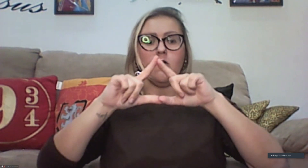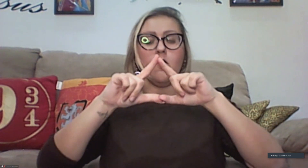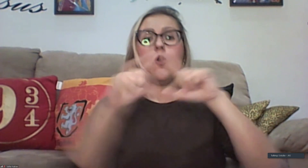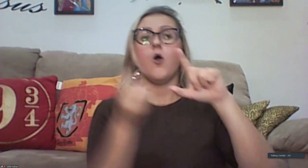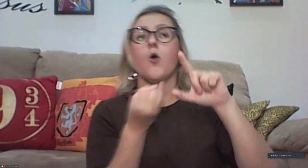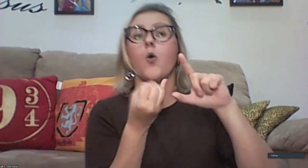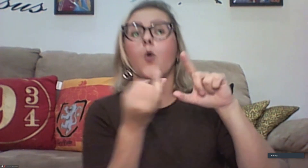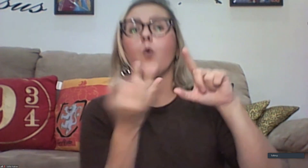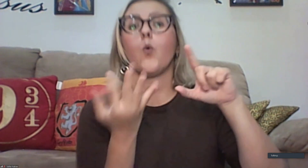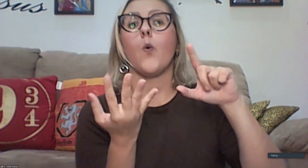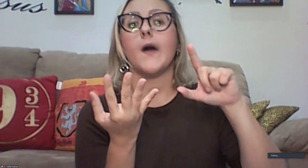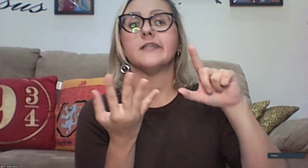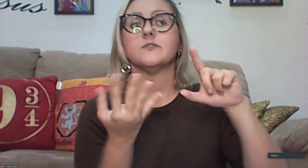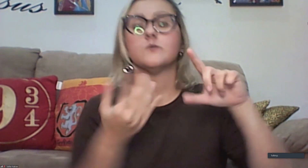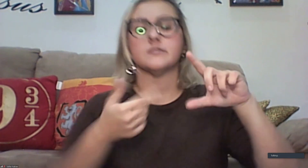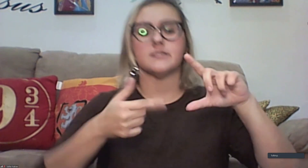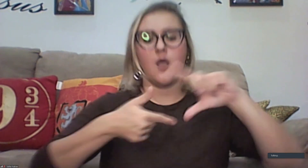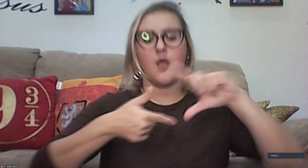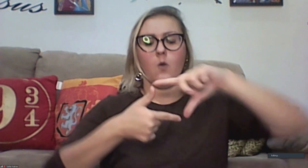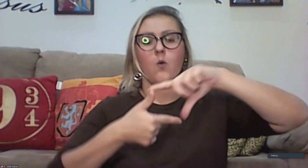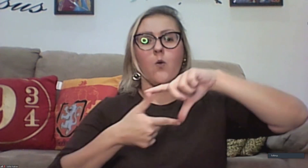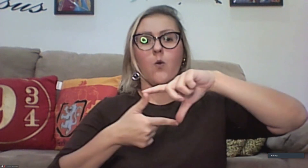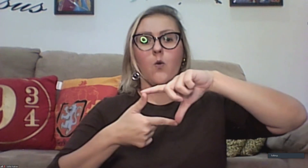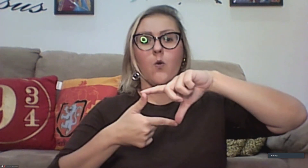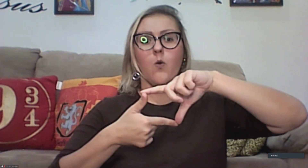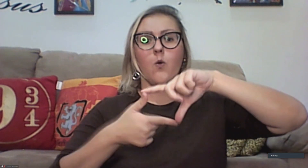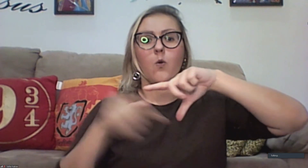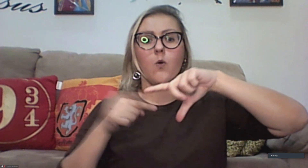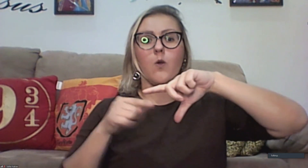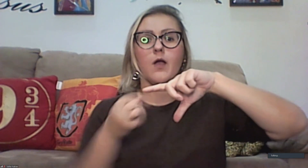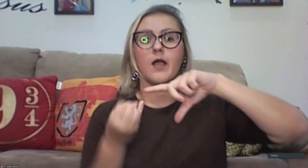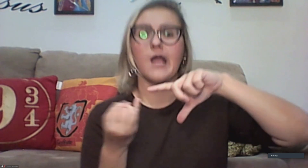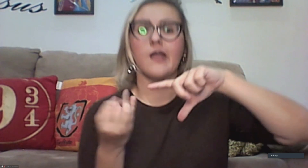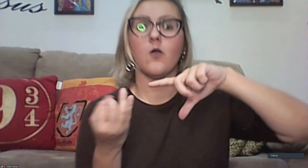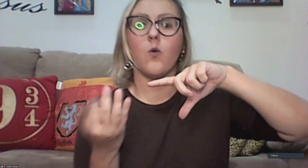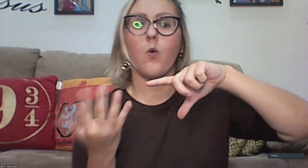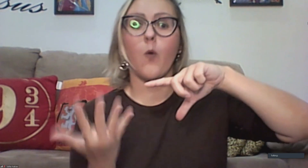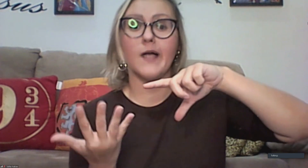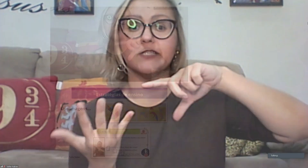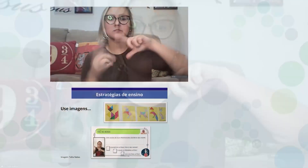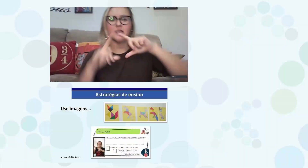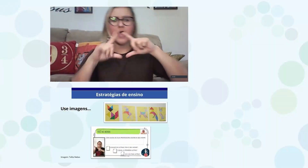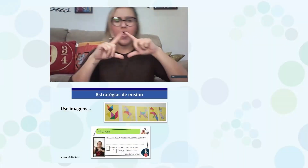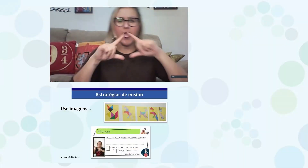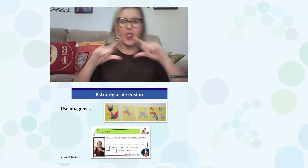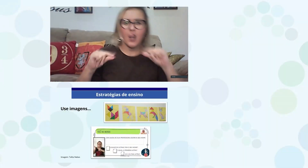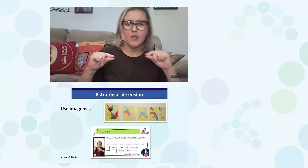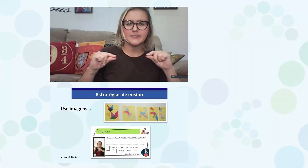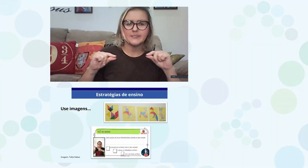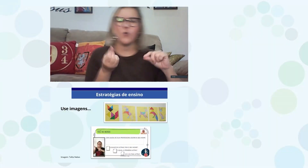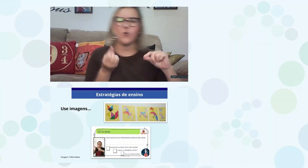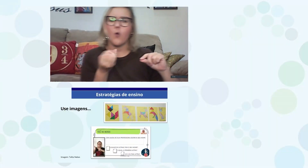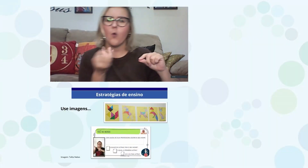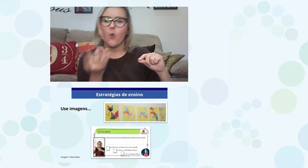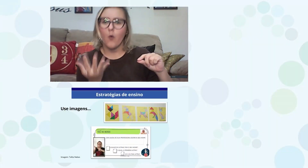o triângulo, por exemplo. Quantos triângulos são necessários, quantos quadrados são necessários para